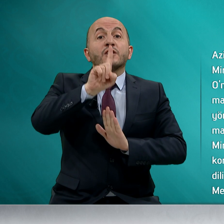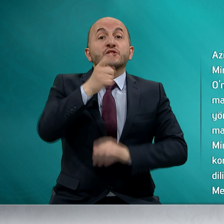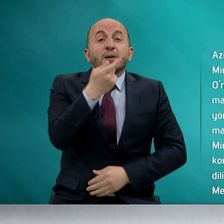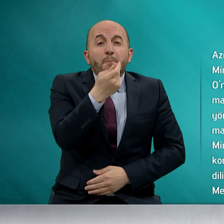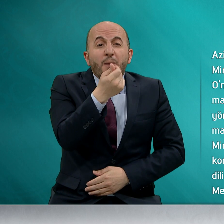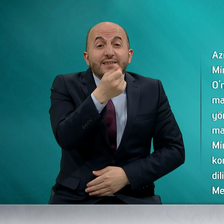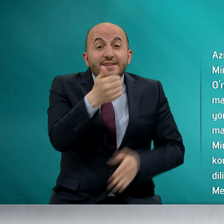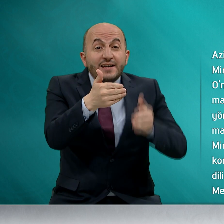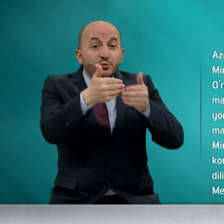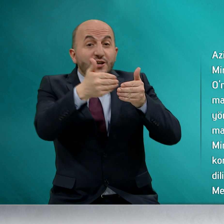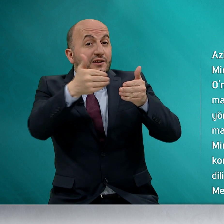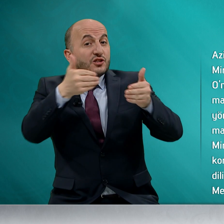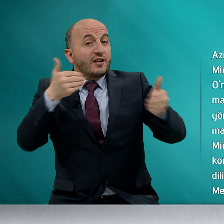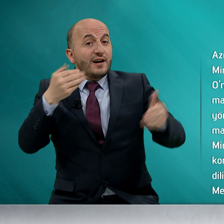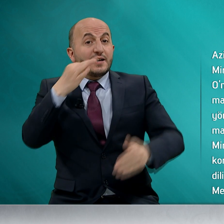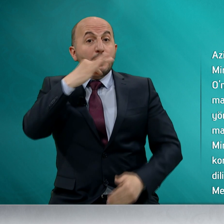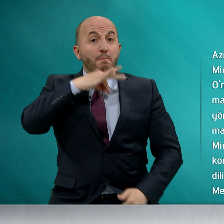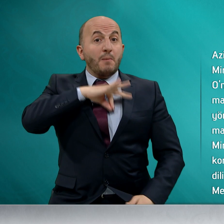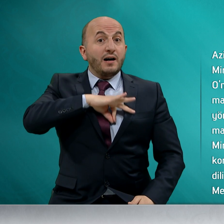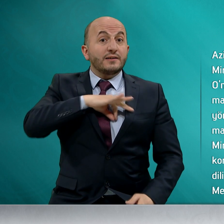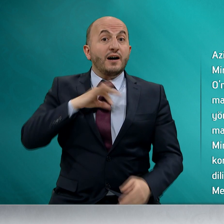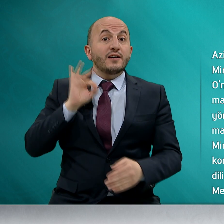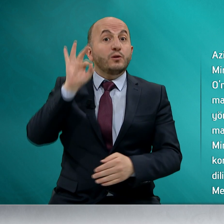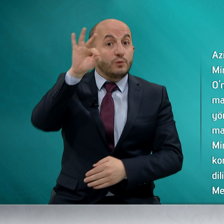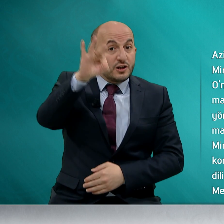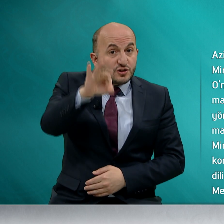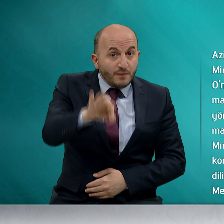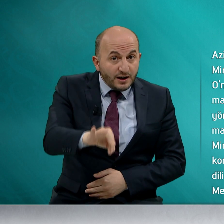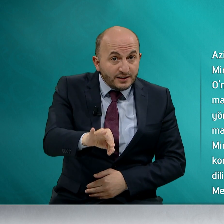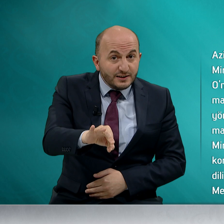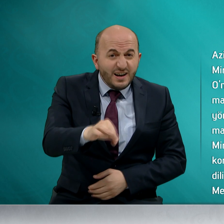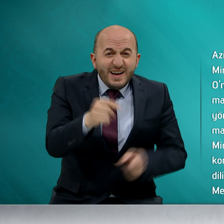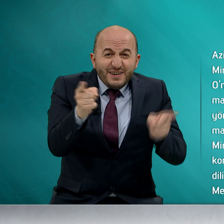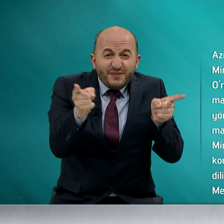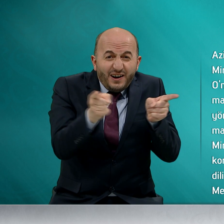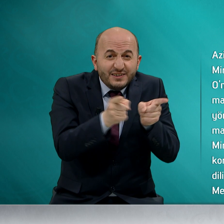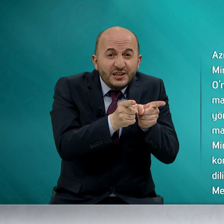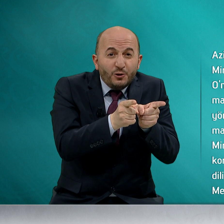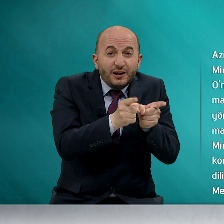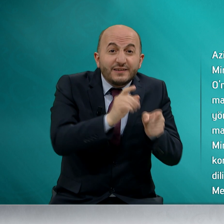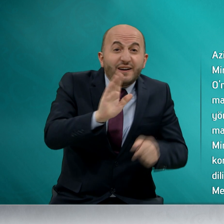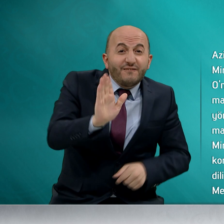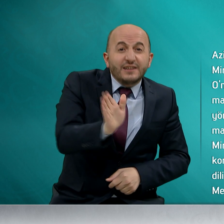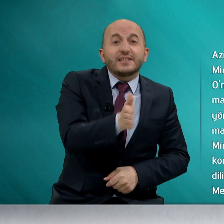Miraç, maddeden uzaklaşarak manaya ulaşmak, fani olandan